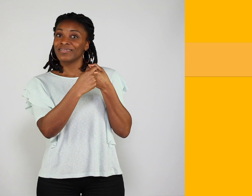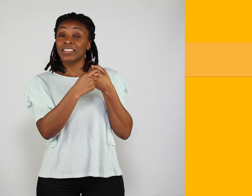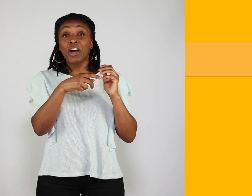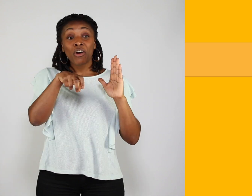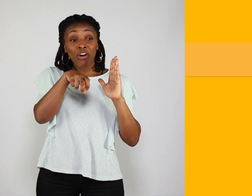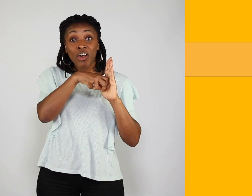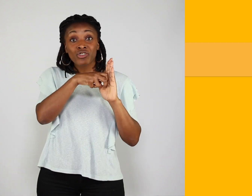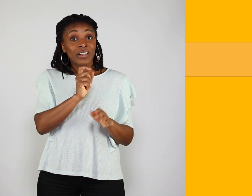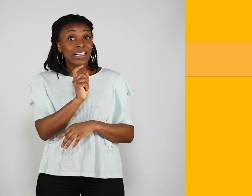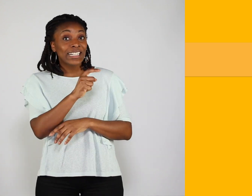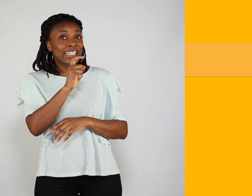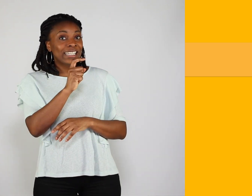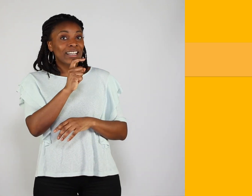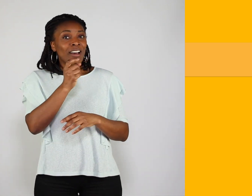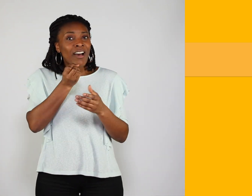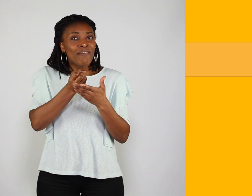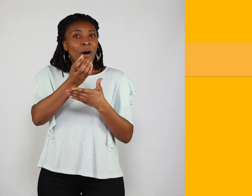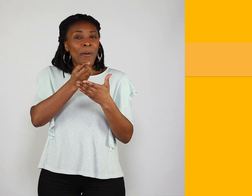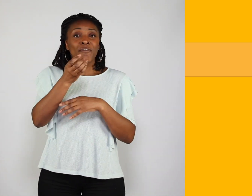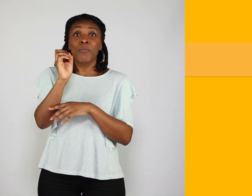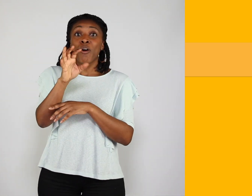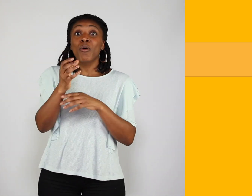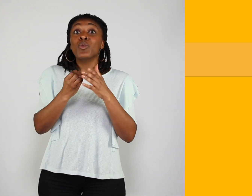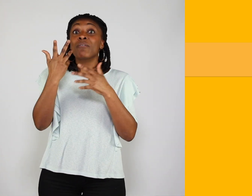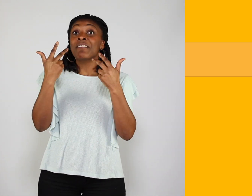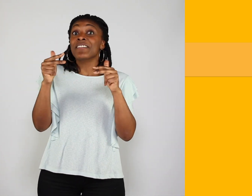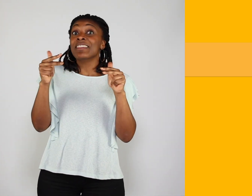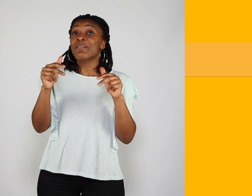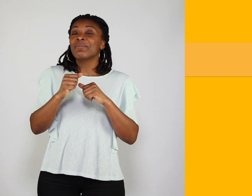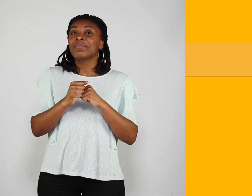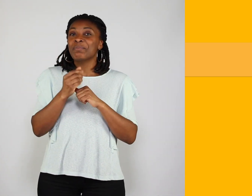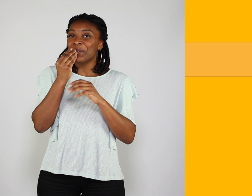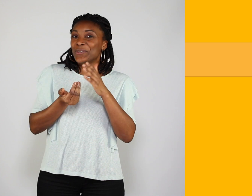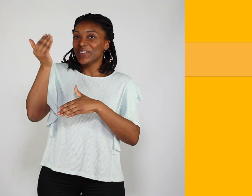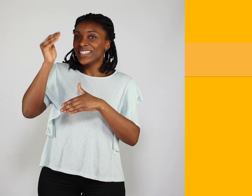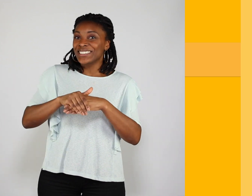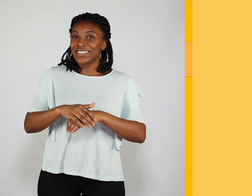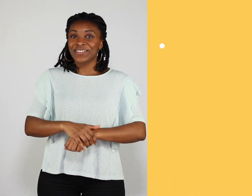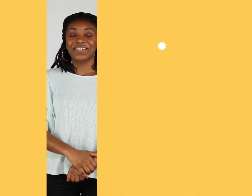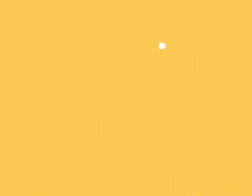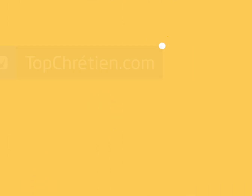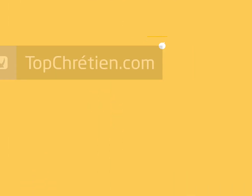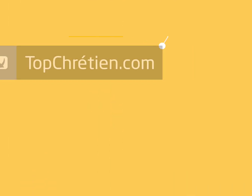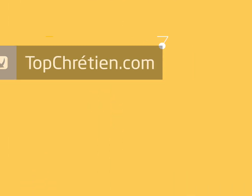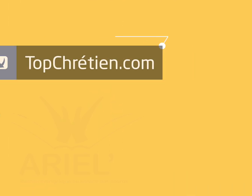sur la petite cloche pour recevoir de nouvelles notifications dès qu'une nouvelle vidéo est postée. Bonne journée!